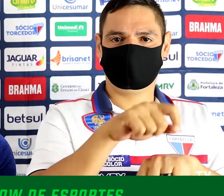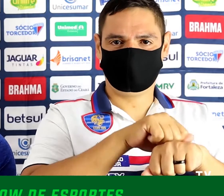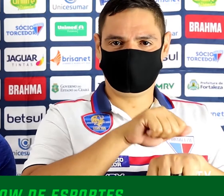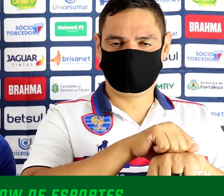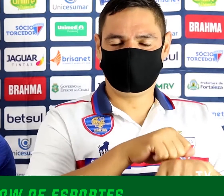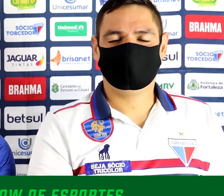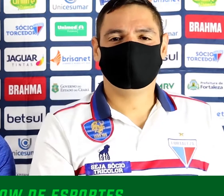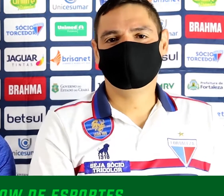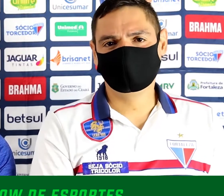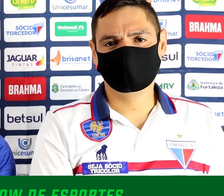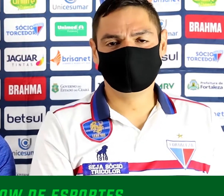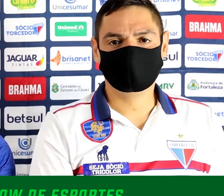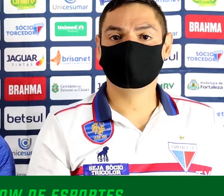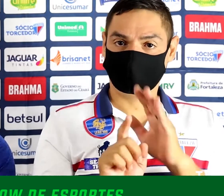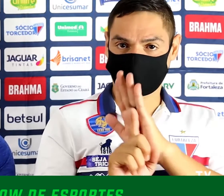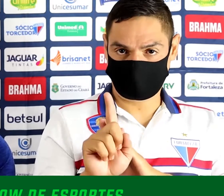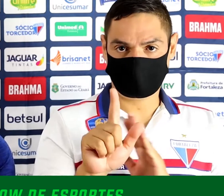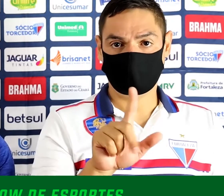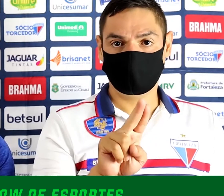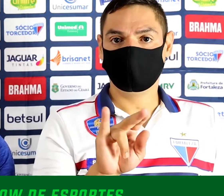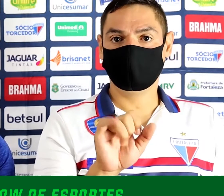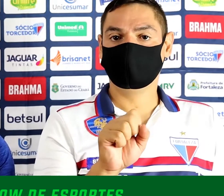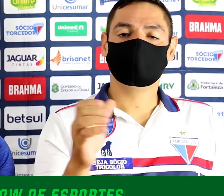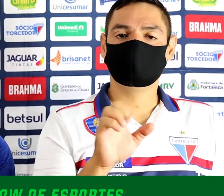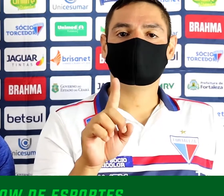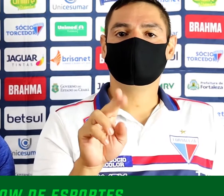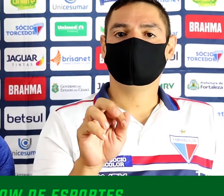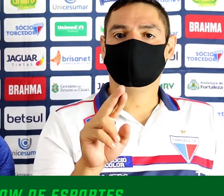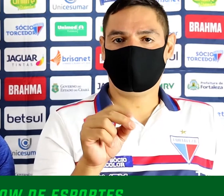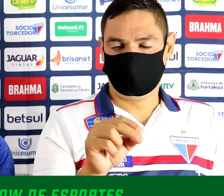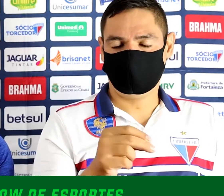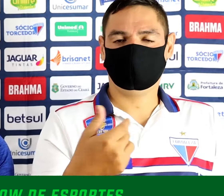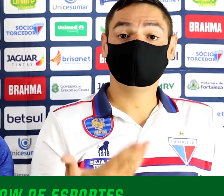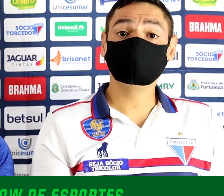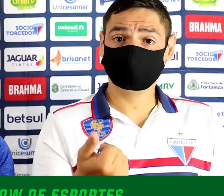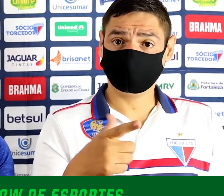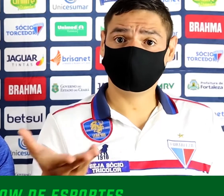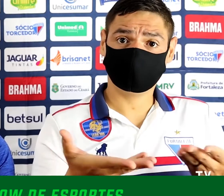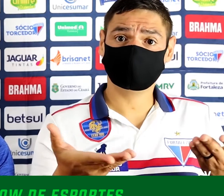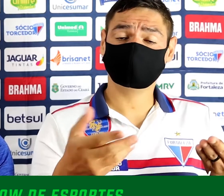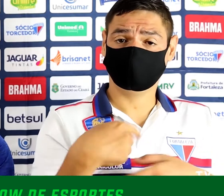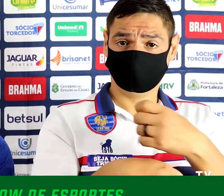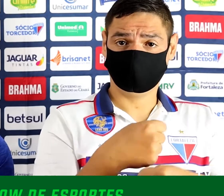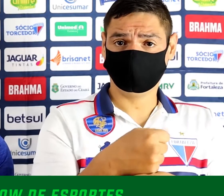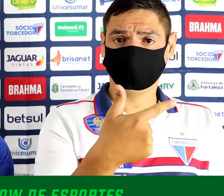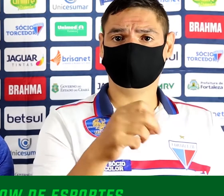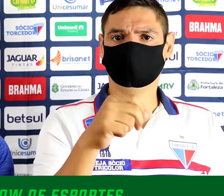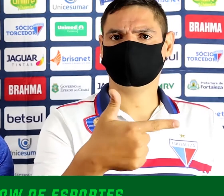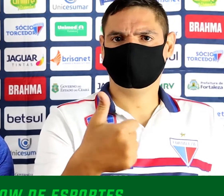Fortaleza. Agora a pergunta é do Luiz Eduardo, da Rádio Verdes Mares. Robson, esse início de 2021, já pode-se